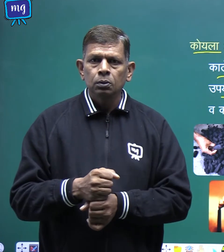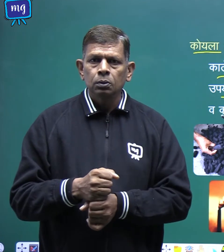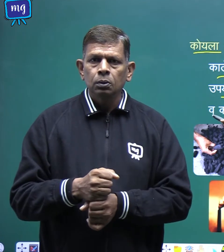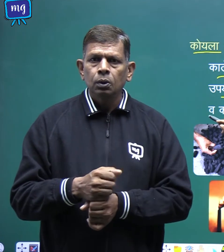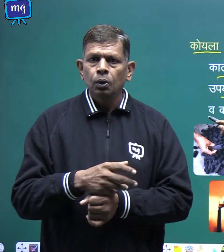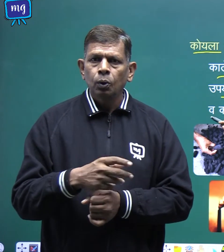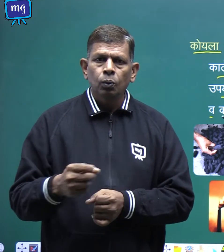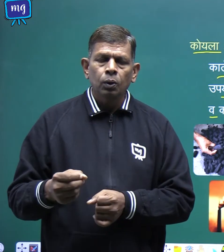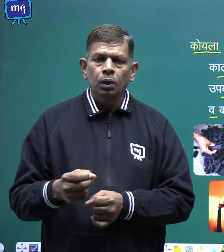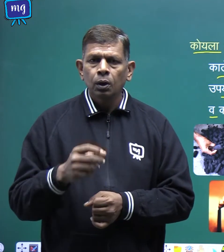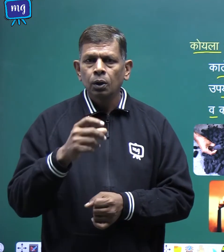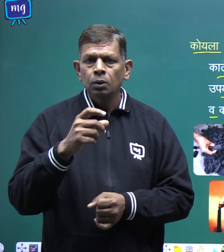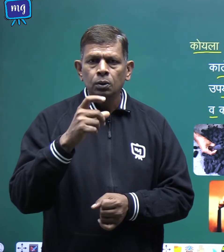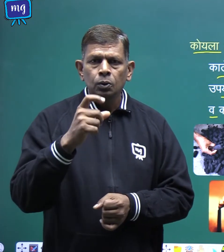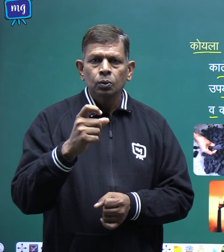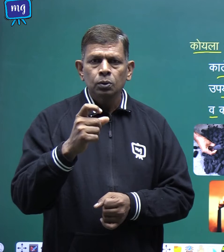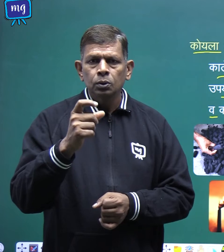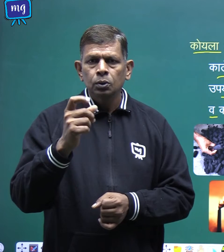व कोयला गैस